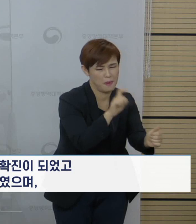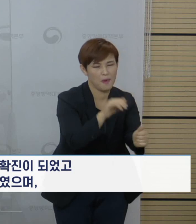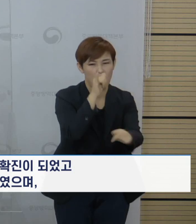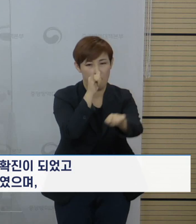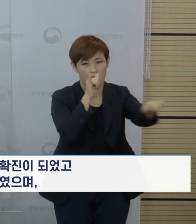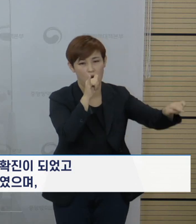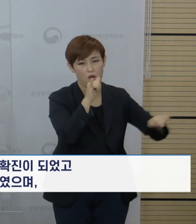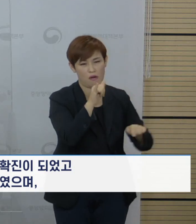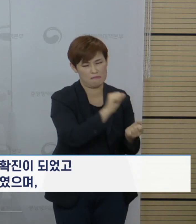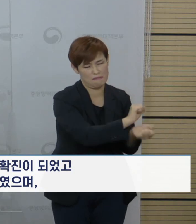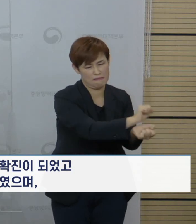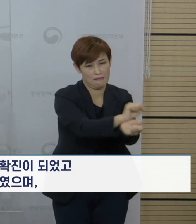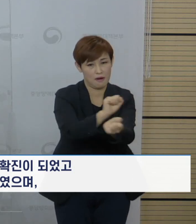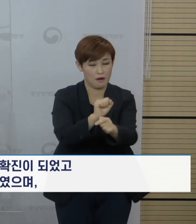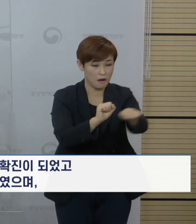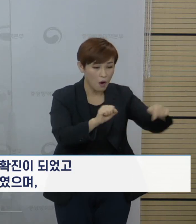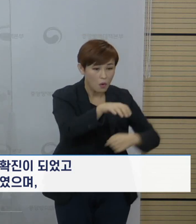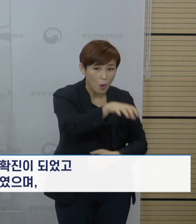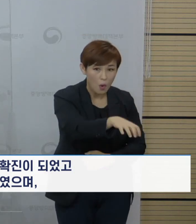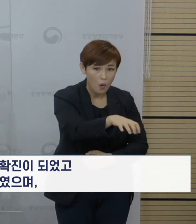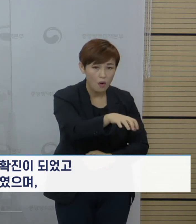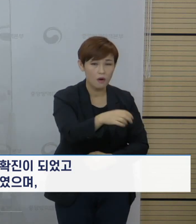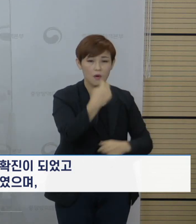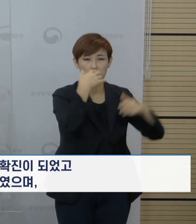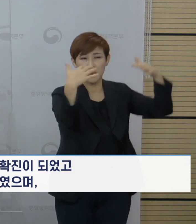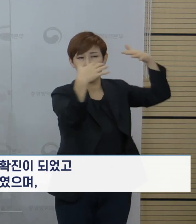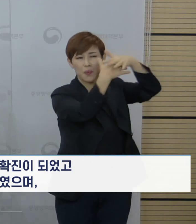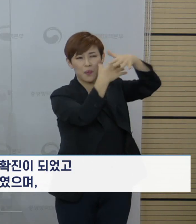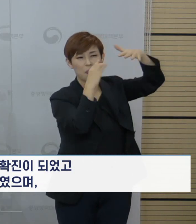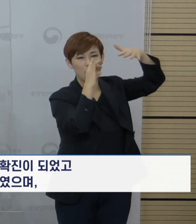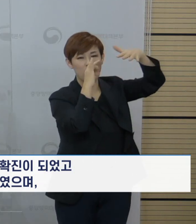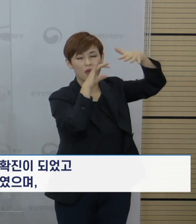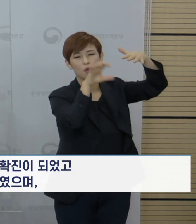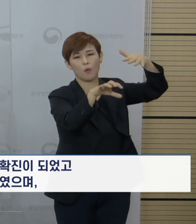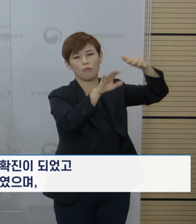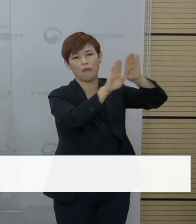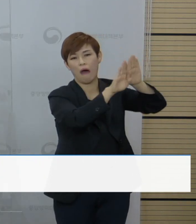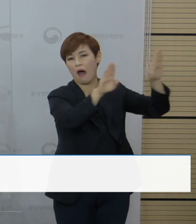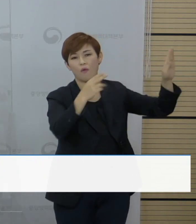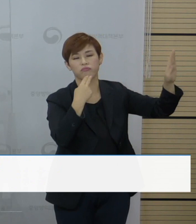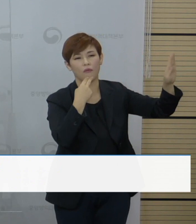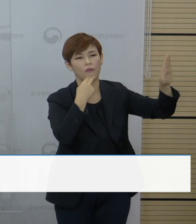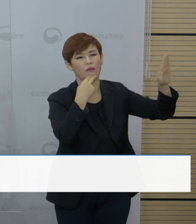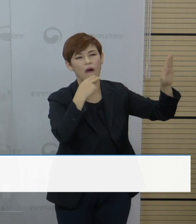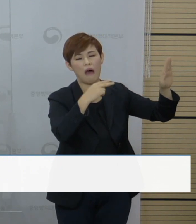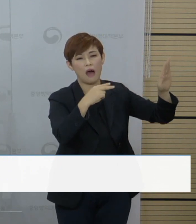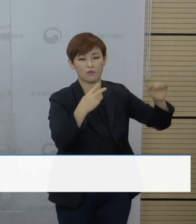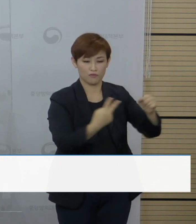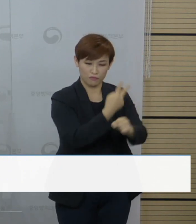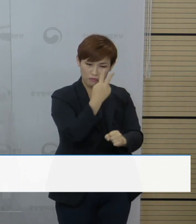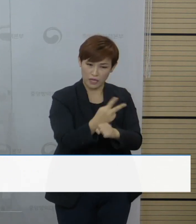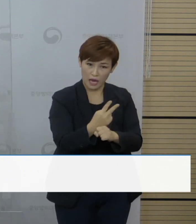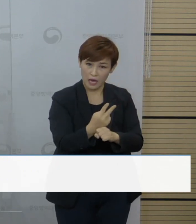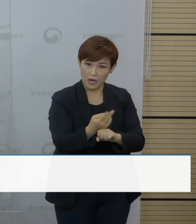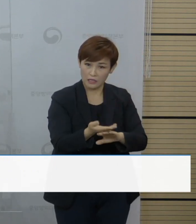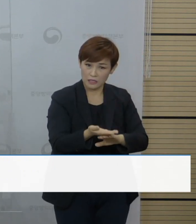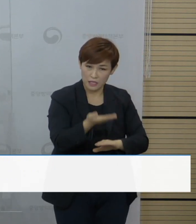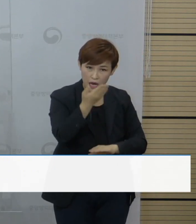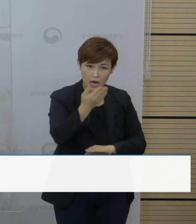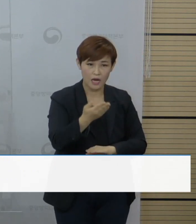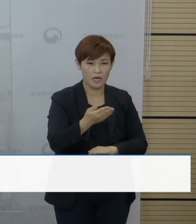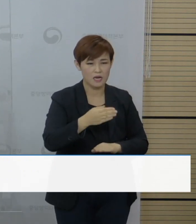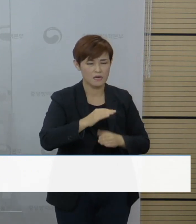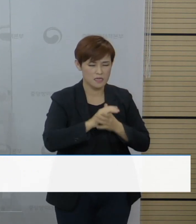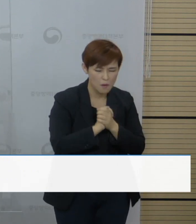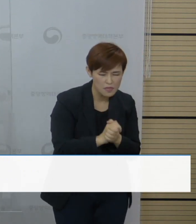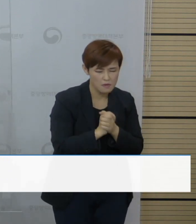특별히 이 기도의 장소는 환기가 어려운 밀폐된 장소 였으며 2시간 이상 비말 발생이 많은